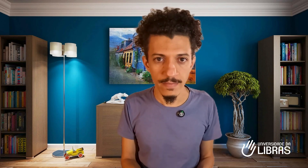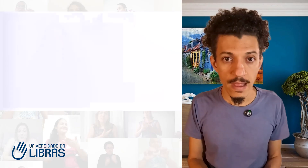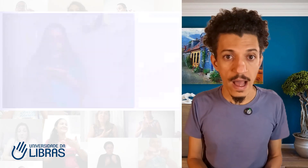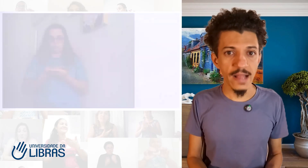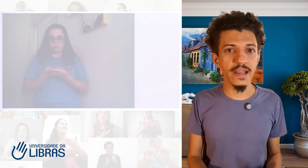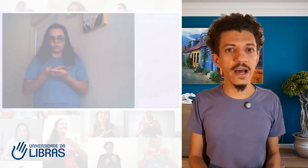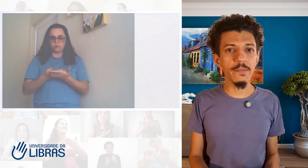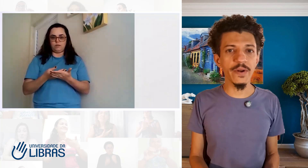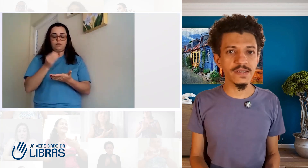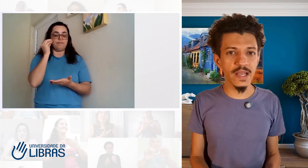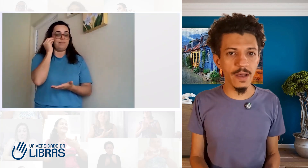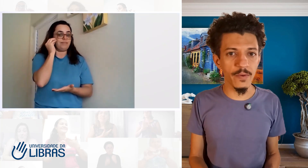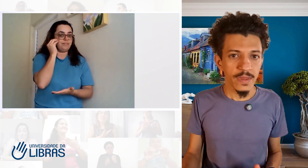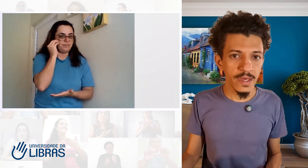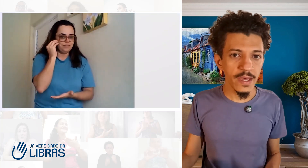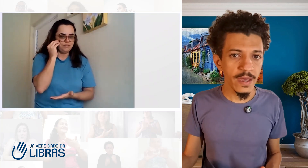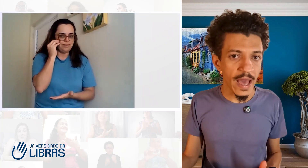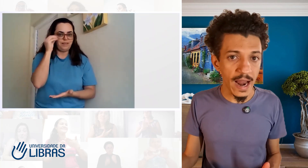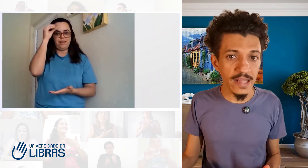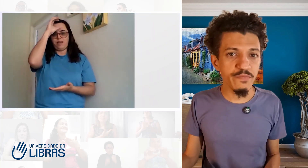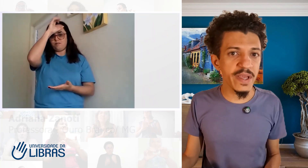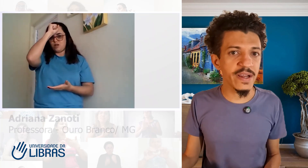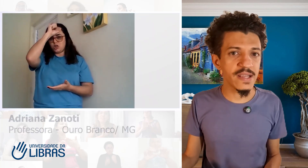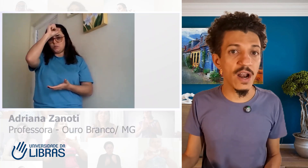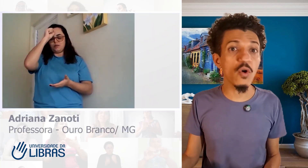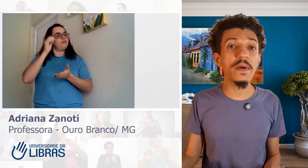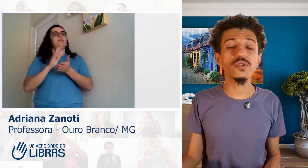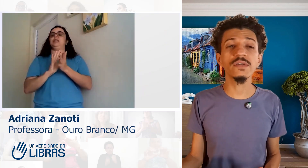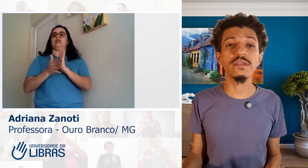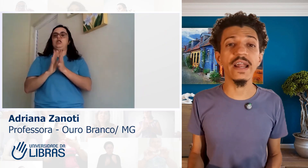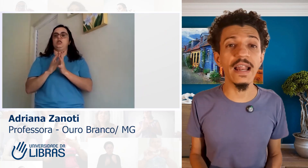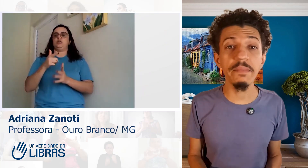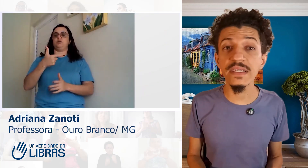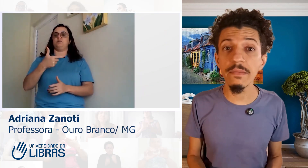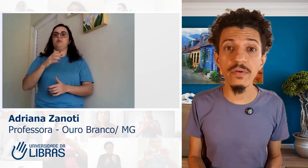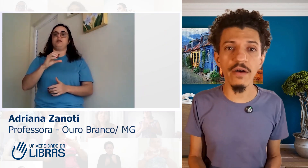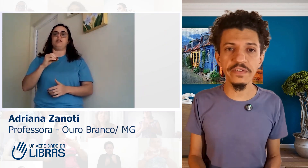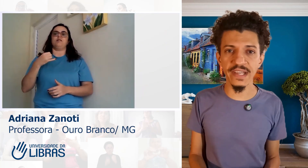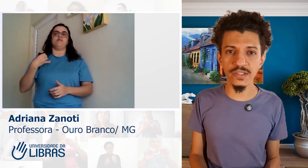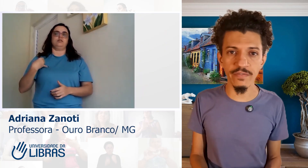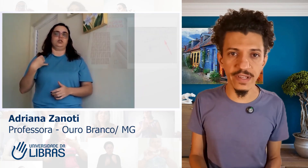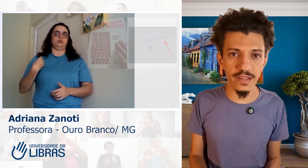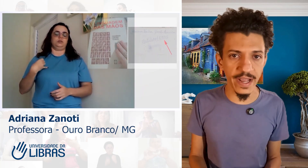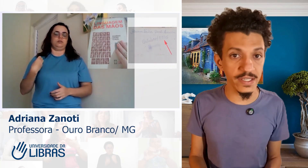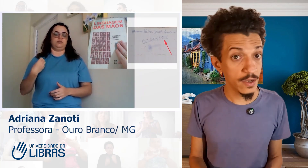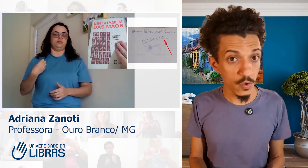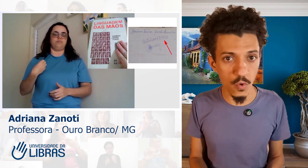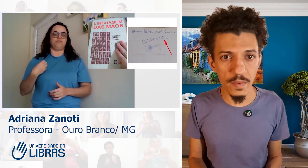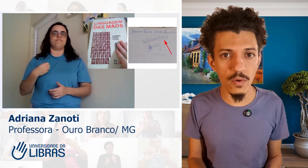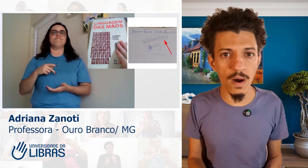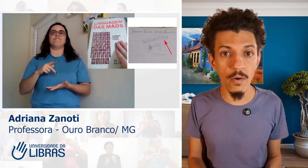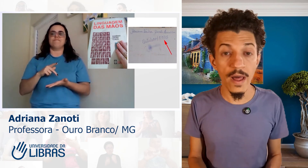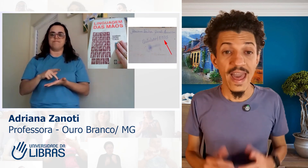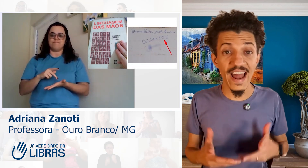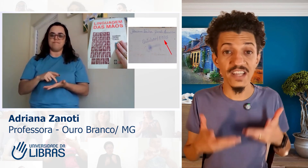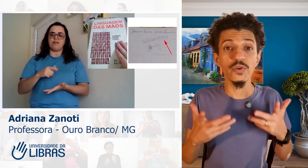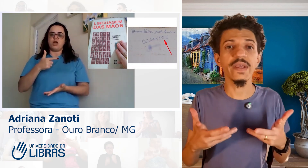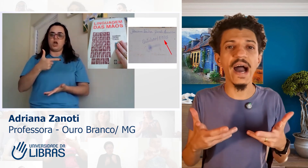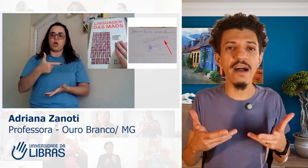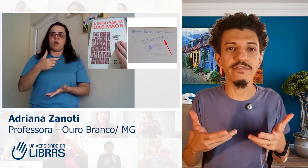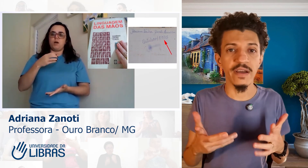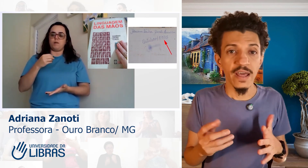mais. A Adriana, por exemplo, que é lá de Minas, ela começou a estudar a Libras em 1993 com um manual.